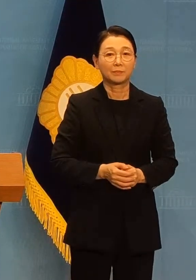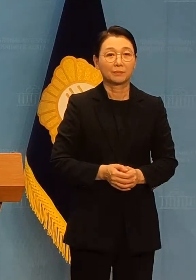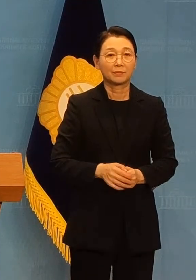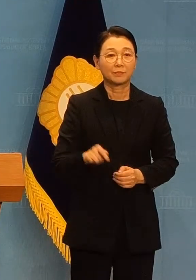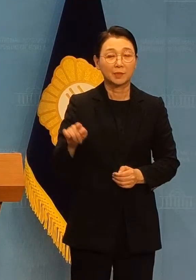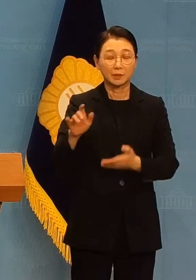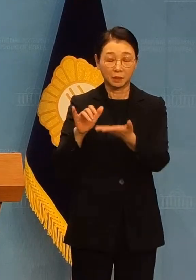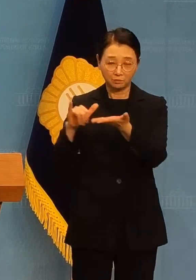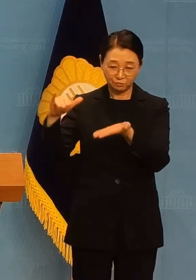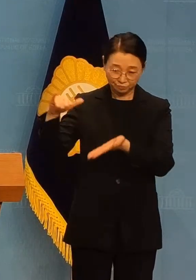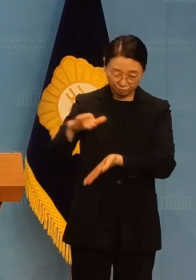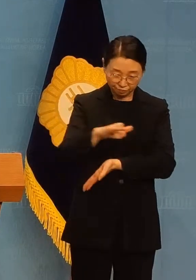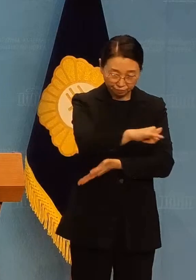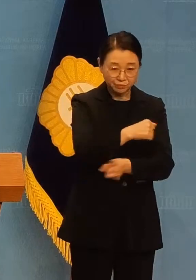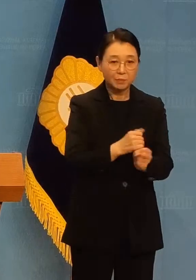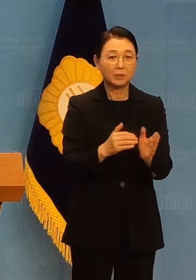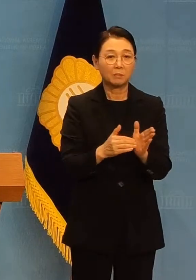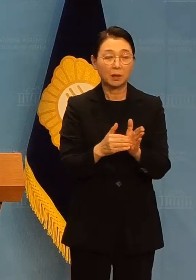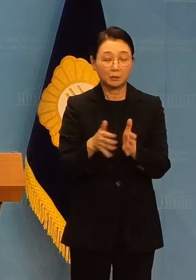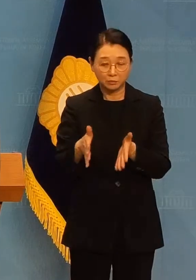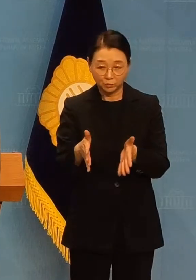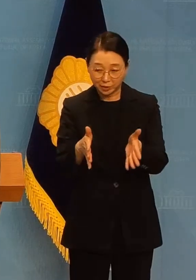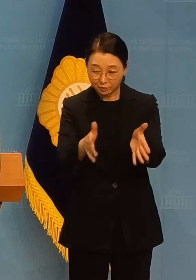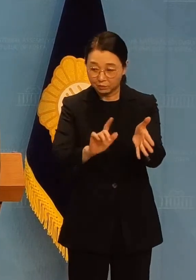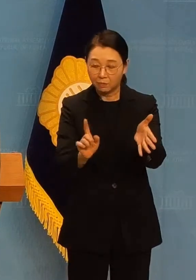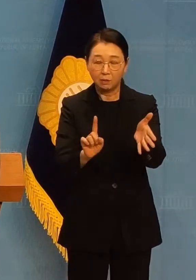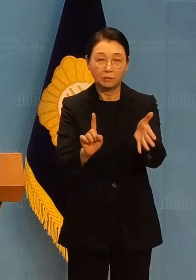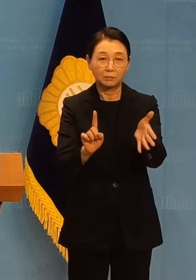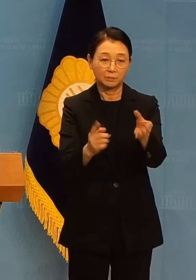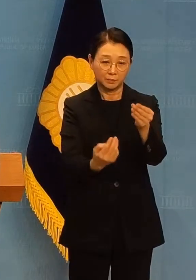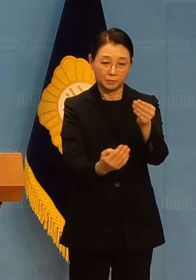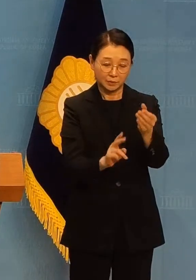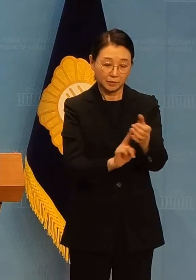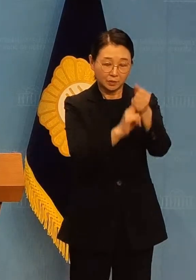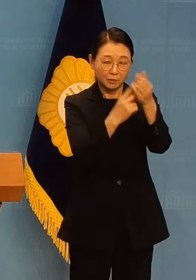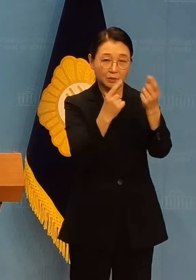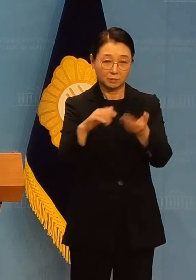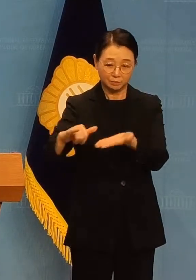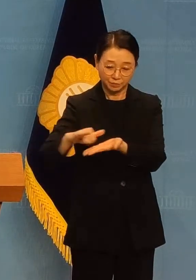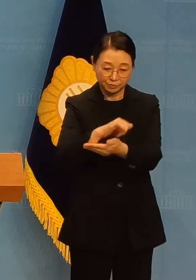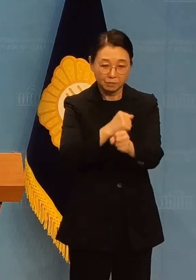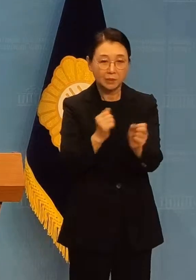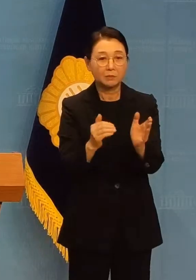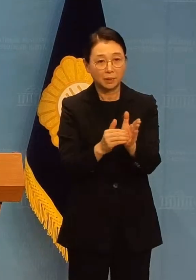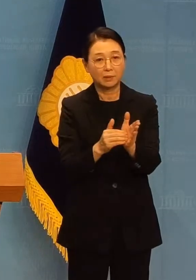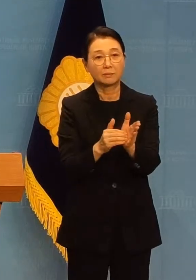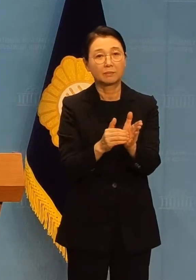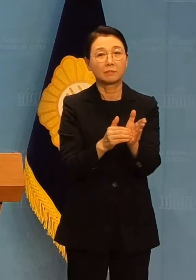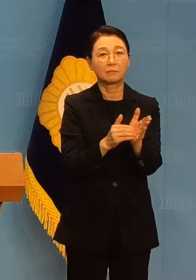했습니다. 이 활주로에 기적적으로 동체 착륙을 한 이후에